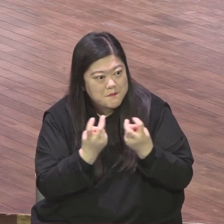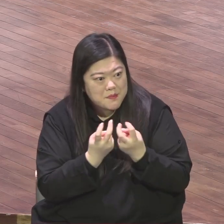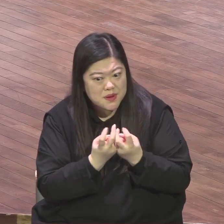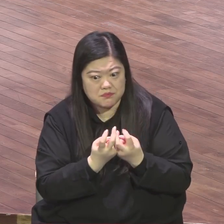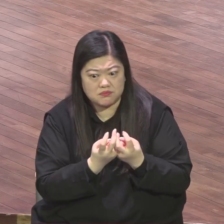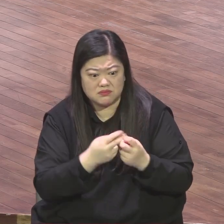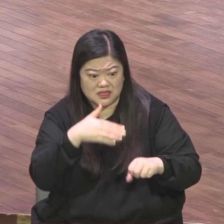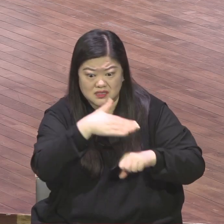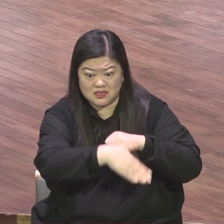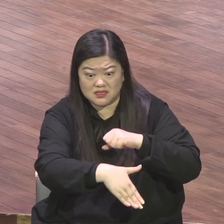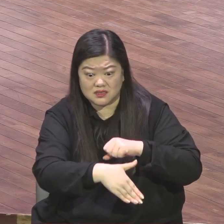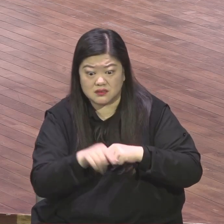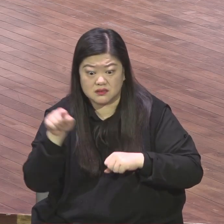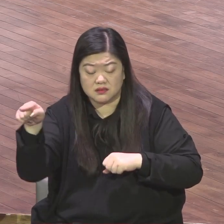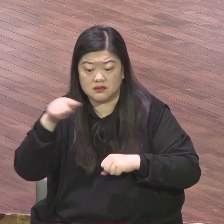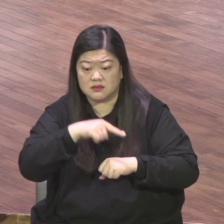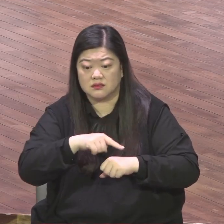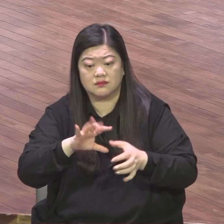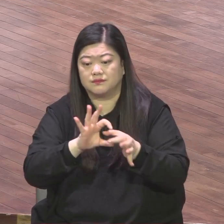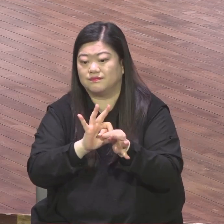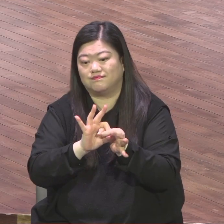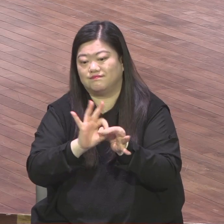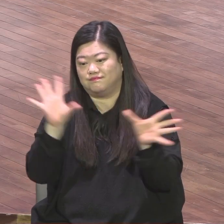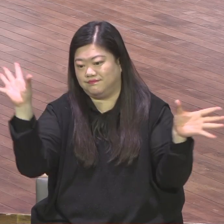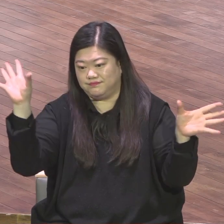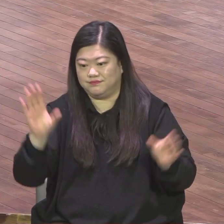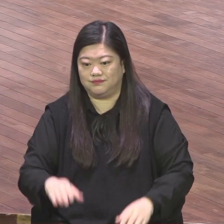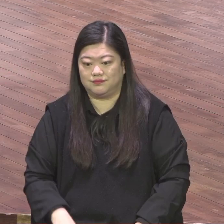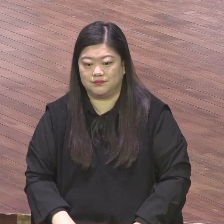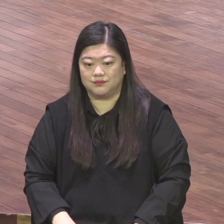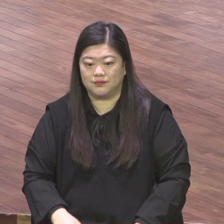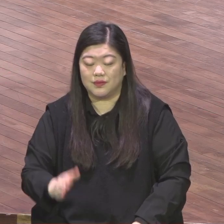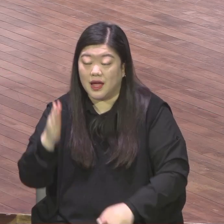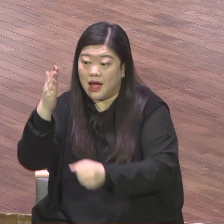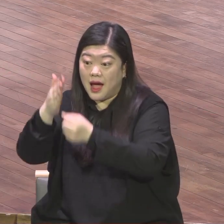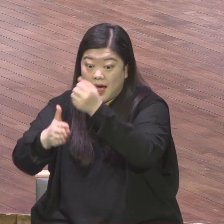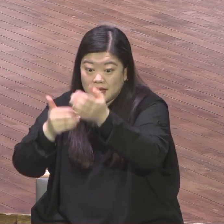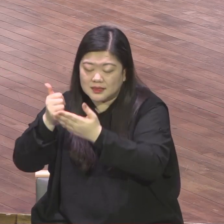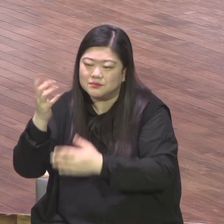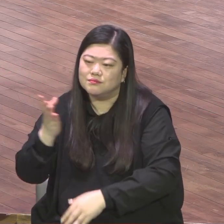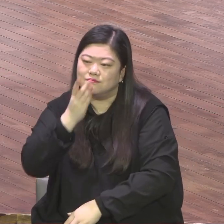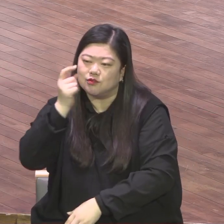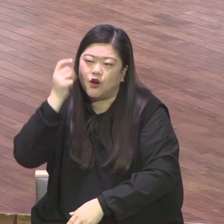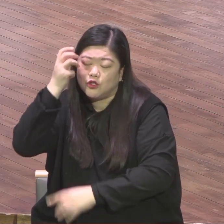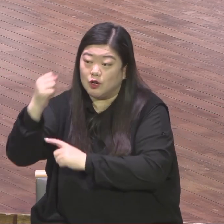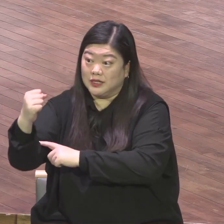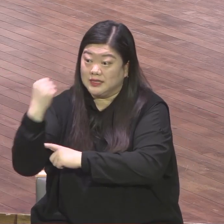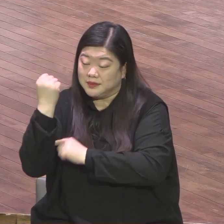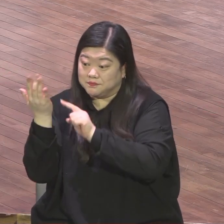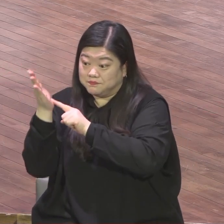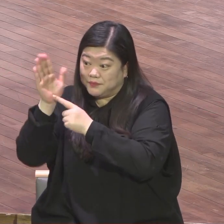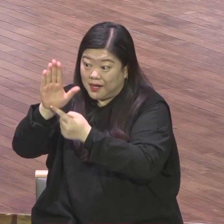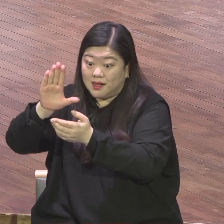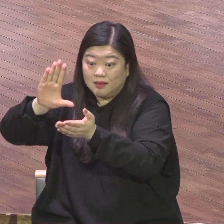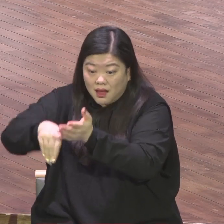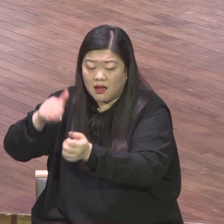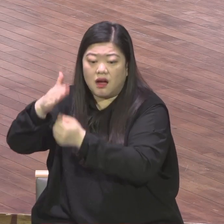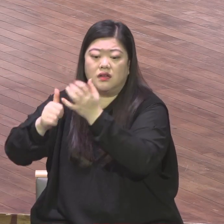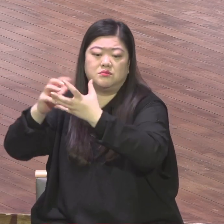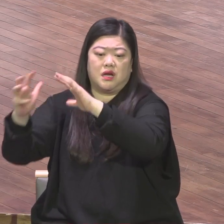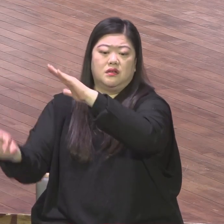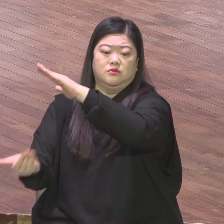아니다는 것입니다. 성령의 능력이 임하실 때 성령의 사람이 성령의